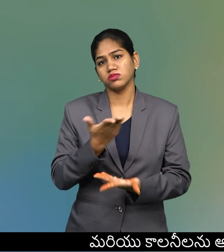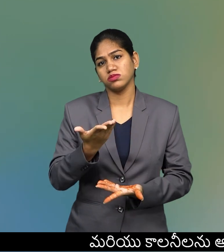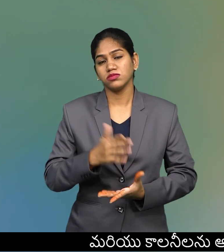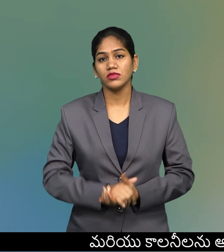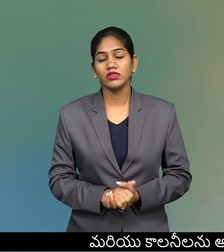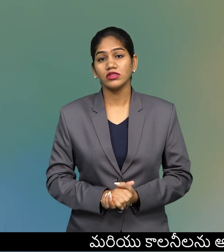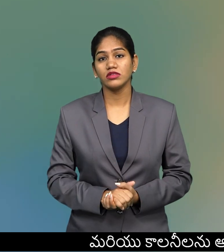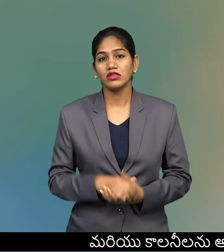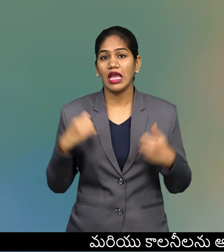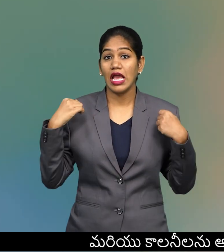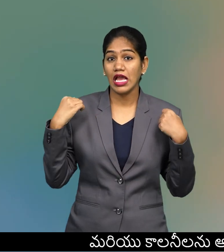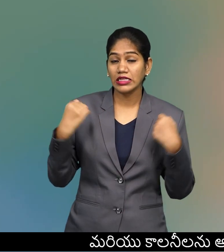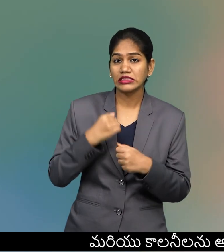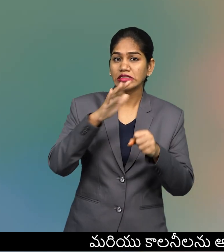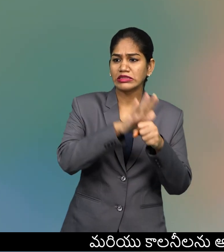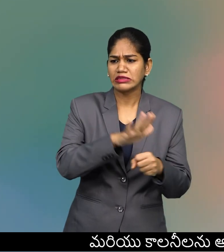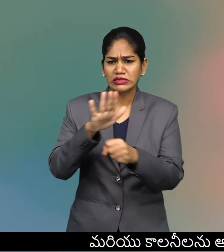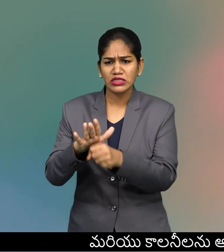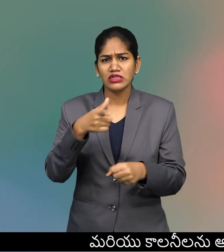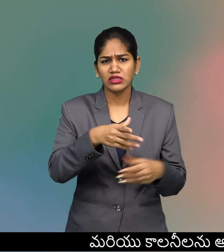మరియు కాలనీలను అణచివేసేందుకు ప్రయత్నించాడు.